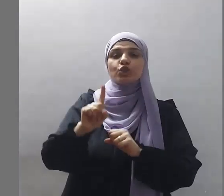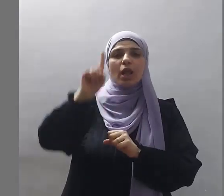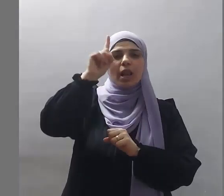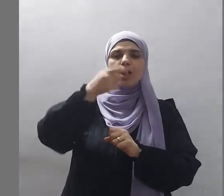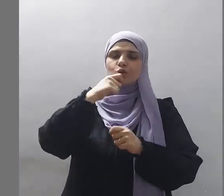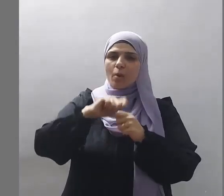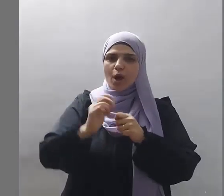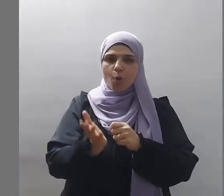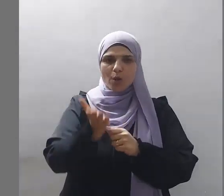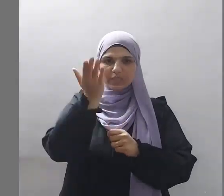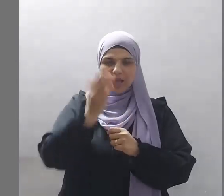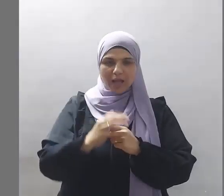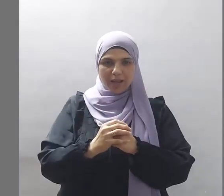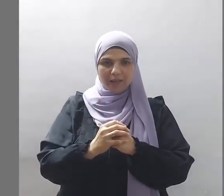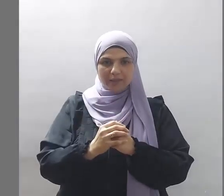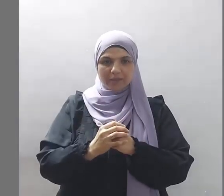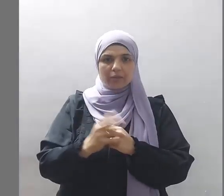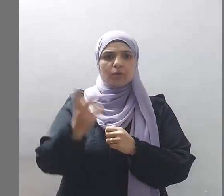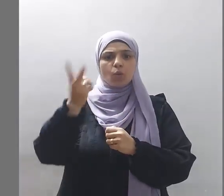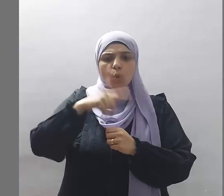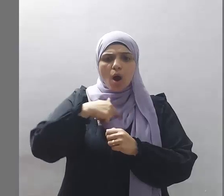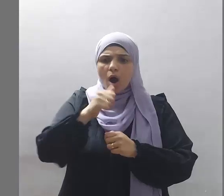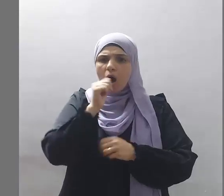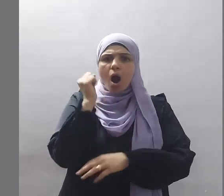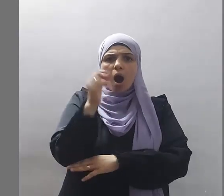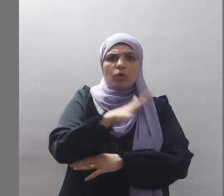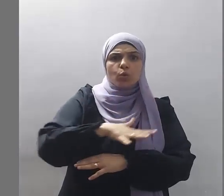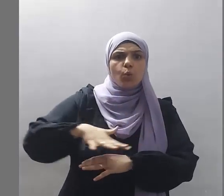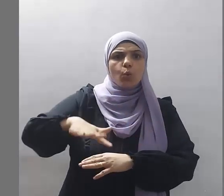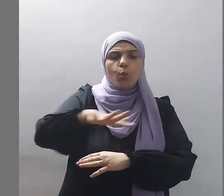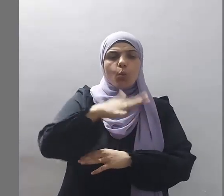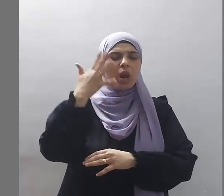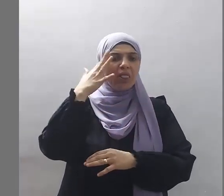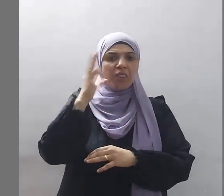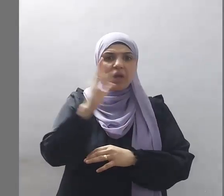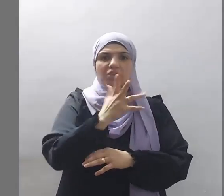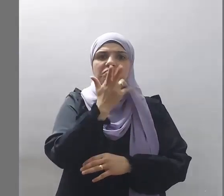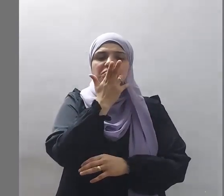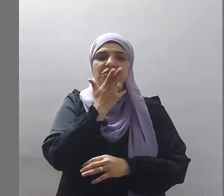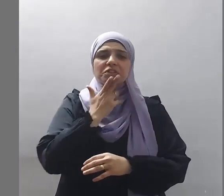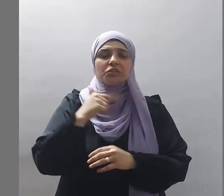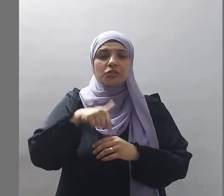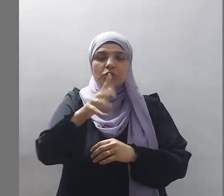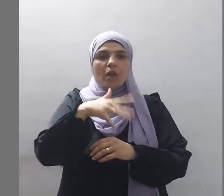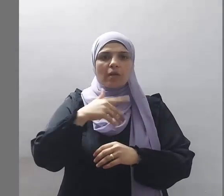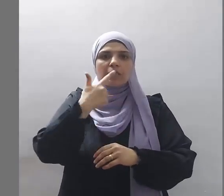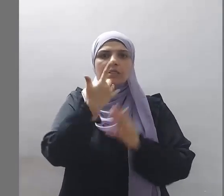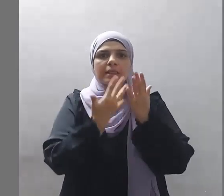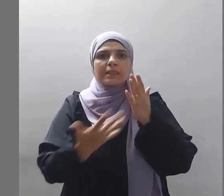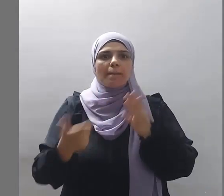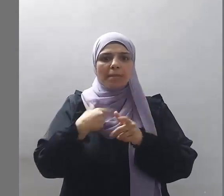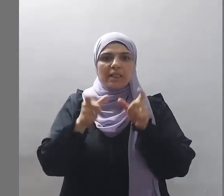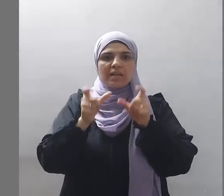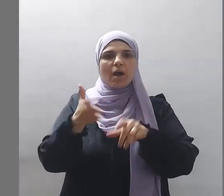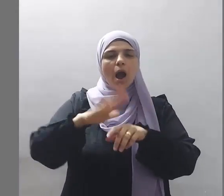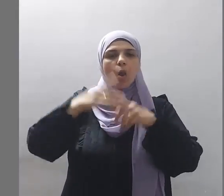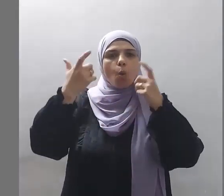تعالى، وارتوت أرضنا الزكية بدمائهم دفاعا عن الوطن والأرض والعرض، لينتقلوا